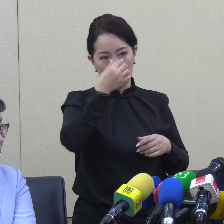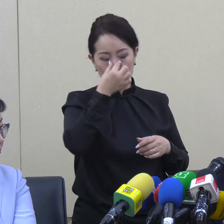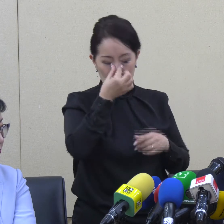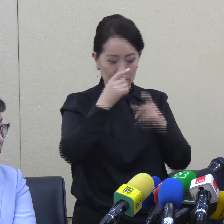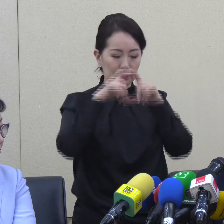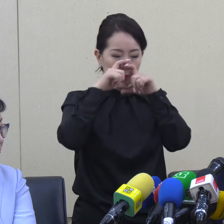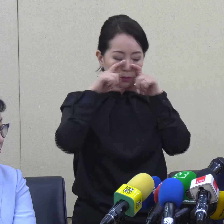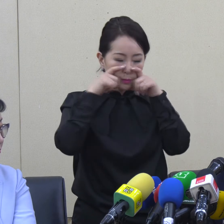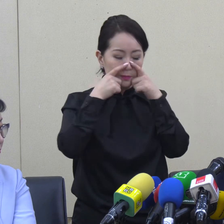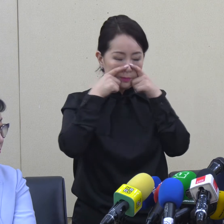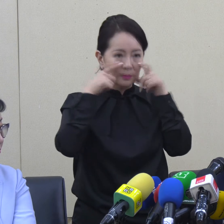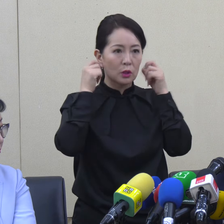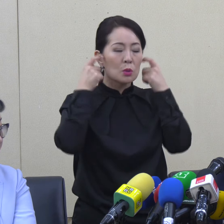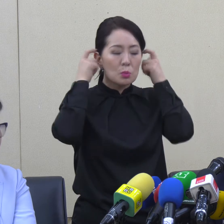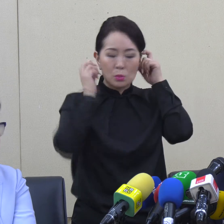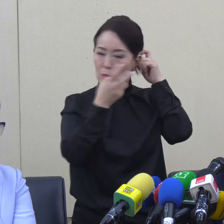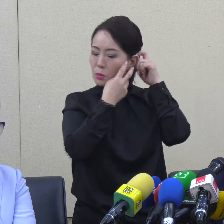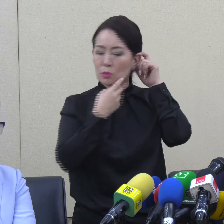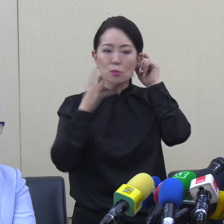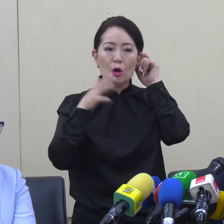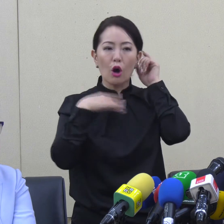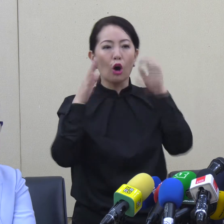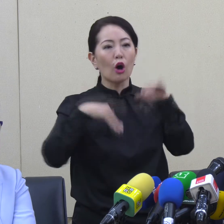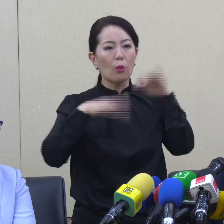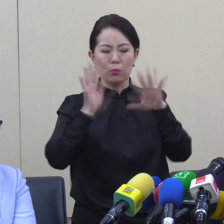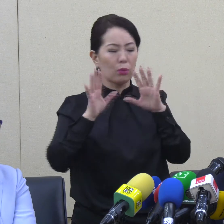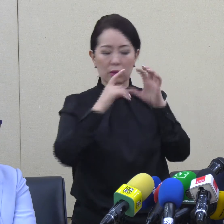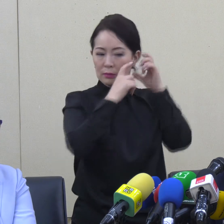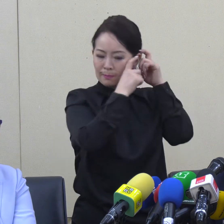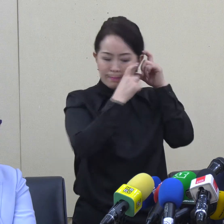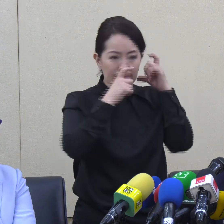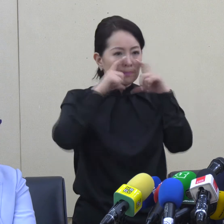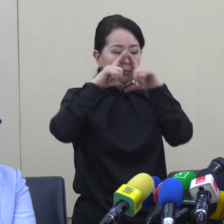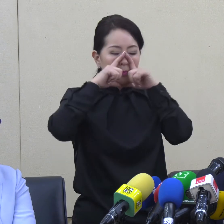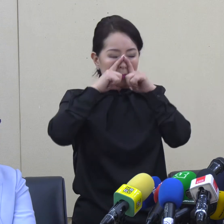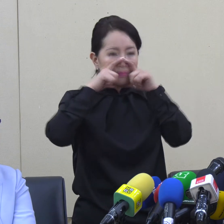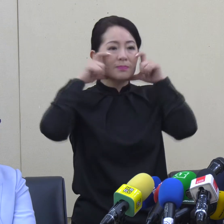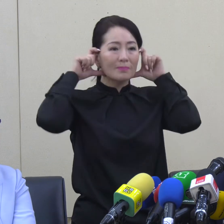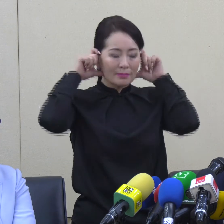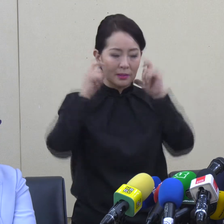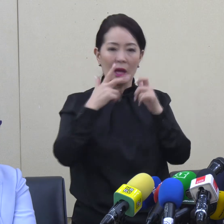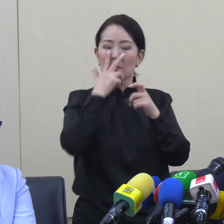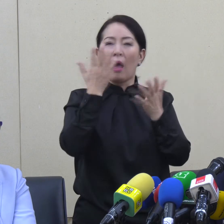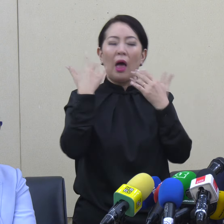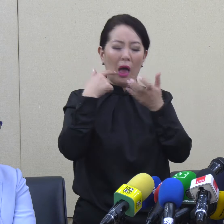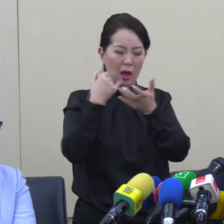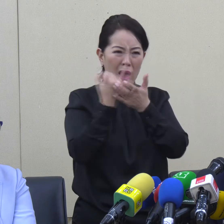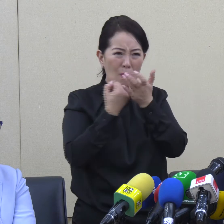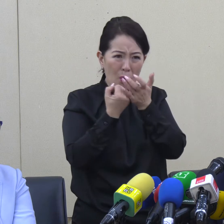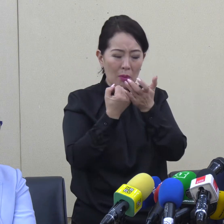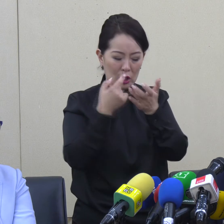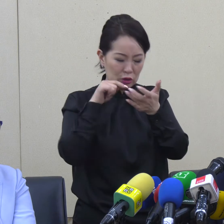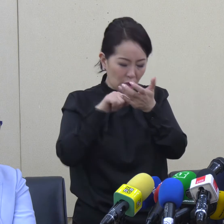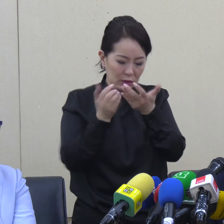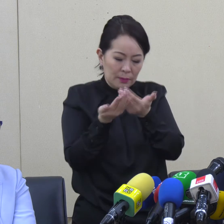Зөв зүүх хэрэгтэй. Зүгээр чихэндээ унжуулчаад нилээн одоо амьсгалаар дамжиж ингэж бохирдсан маскныхаа дотор